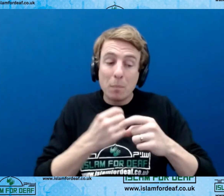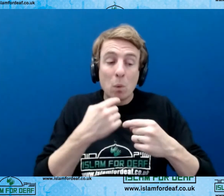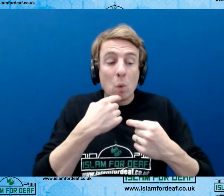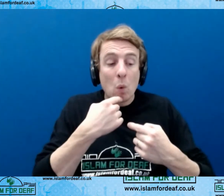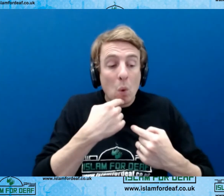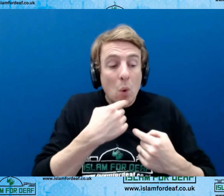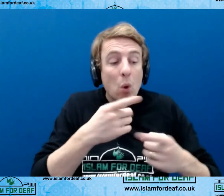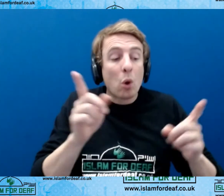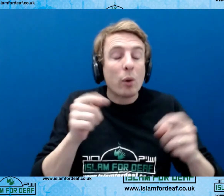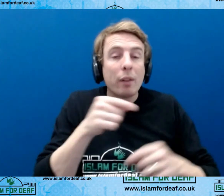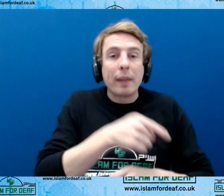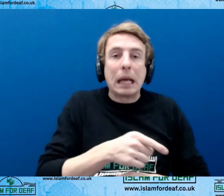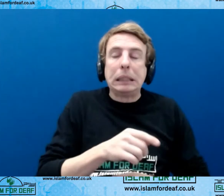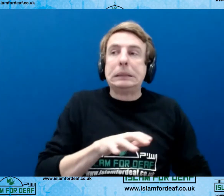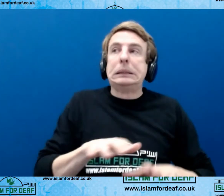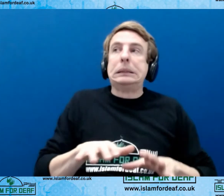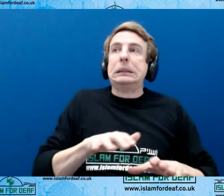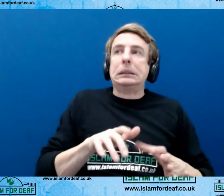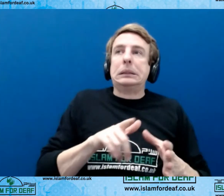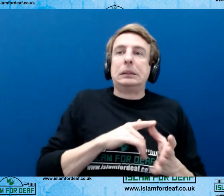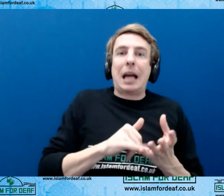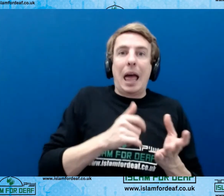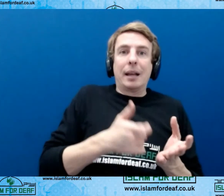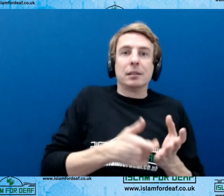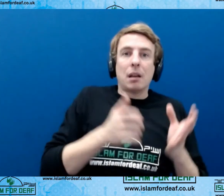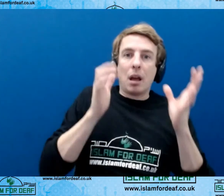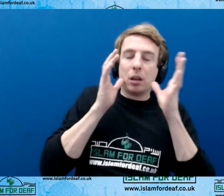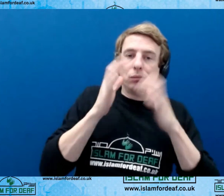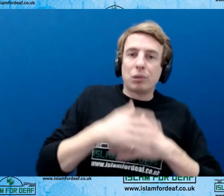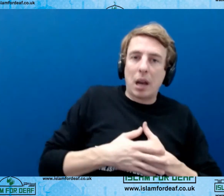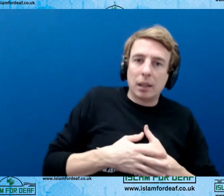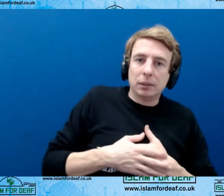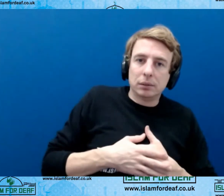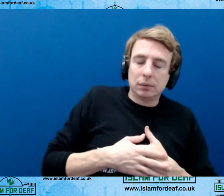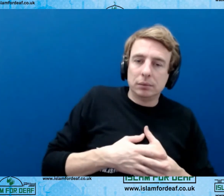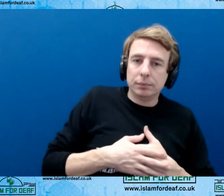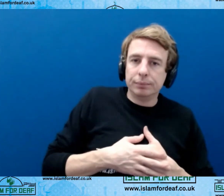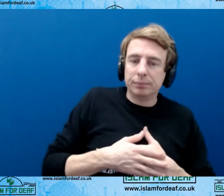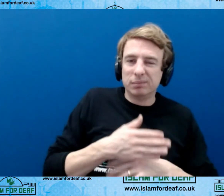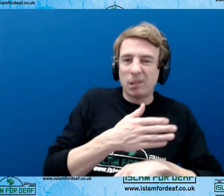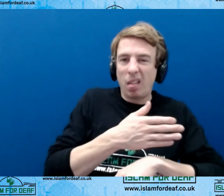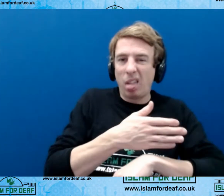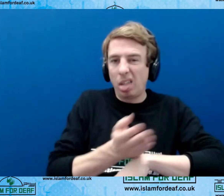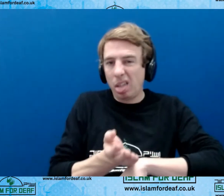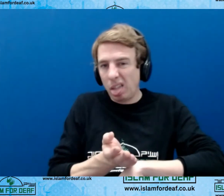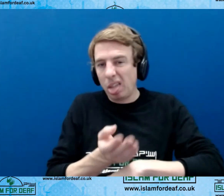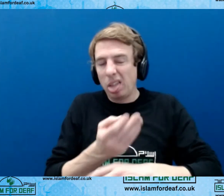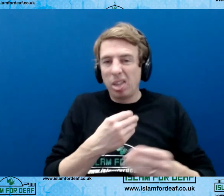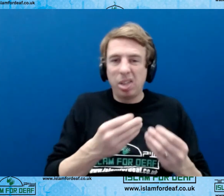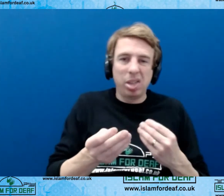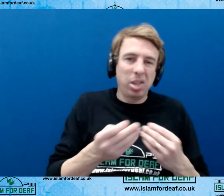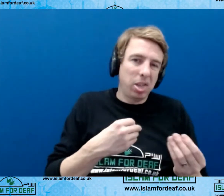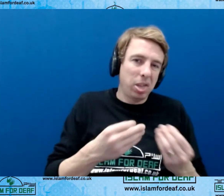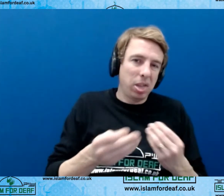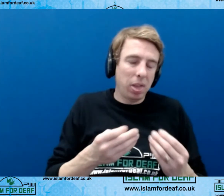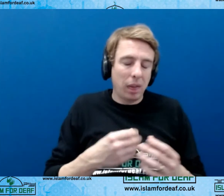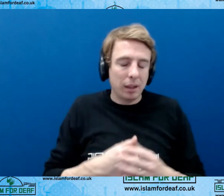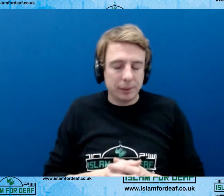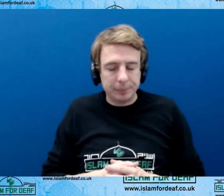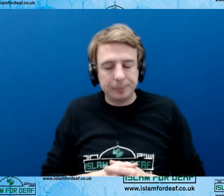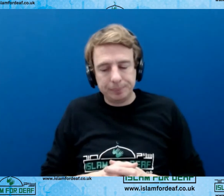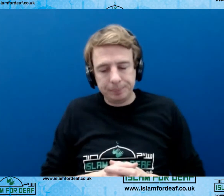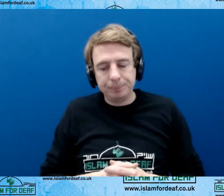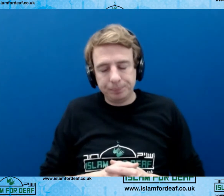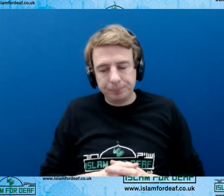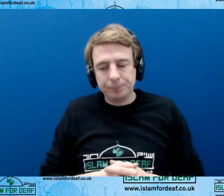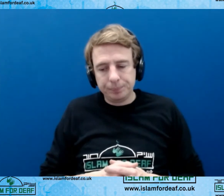بعذاب عظيم، وقيل إن ويل هو واد في جهنم. So these have been promised